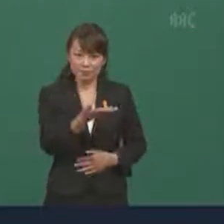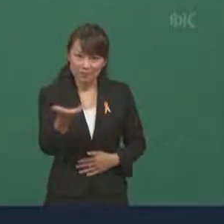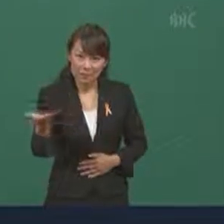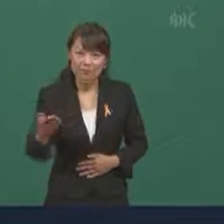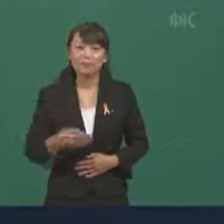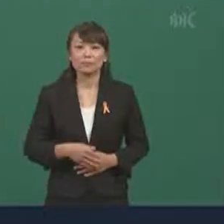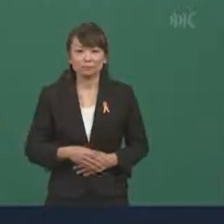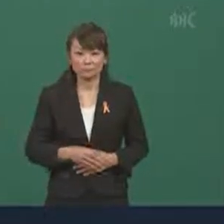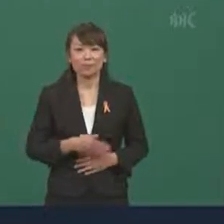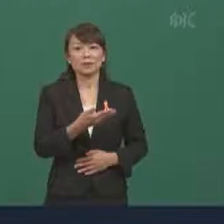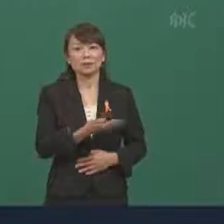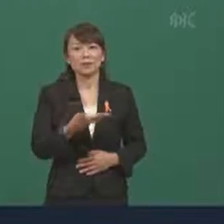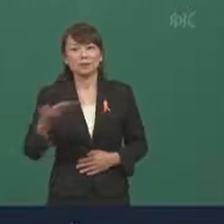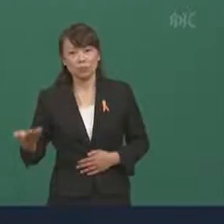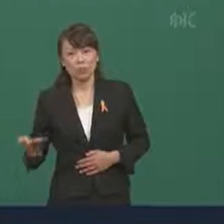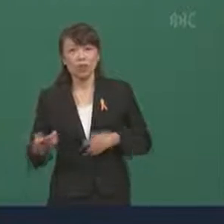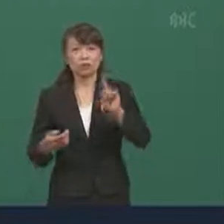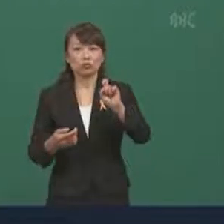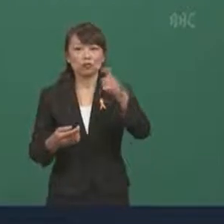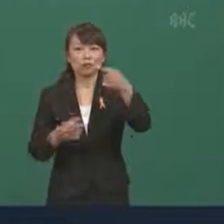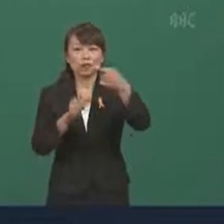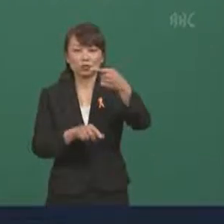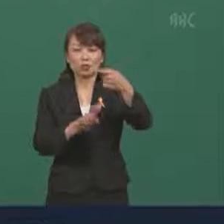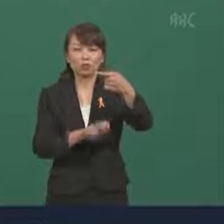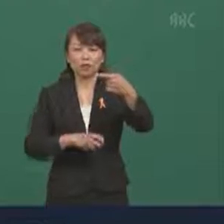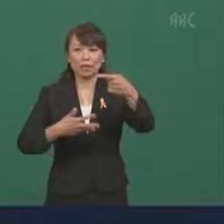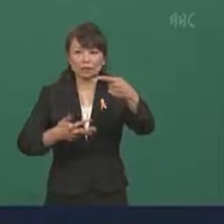いかがでしたでしょうか。それでは次